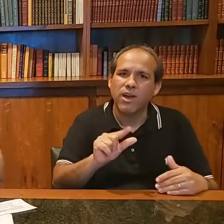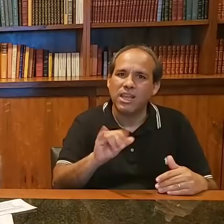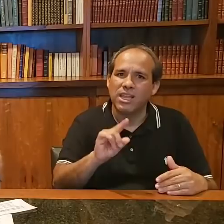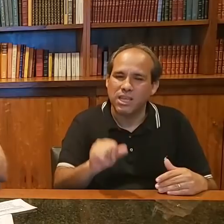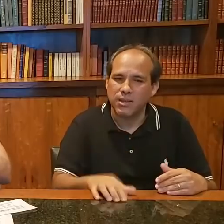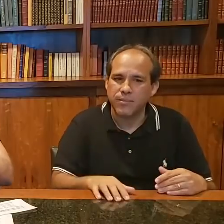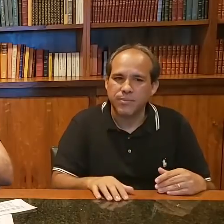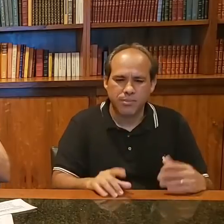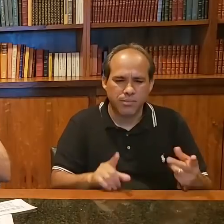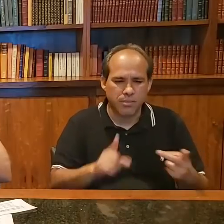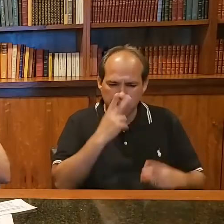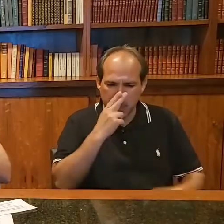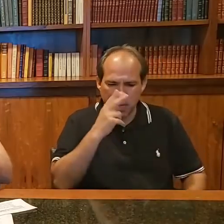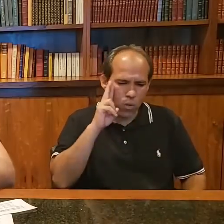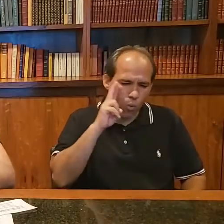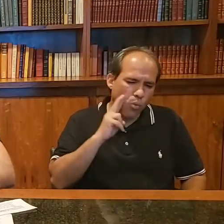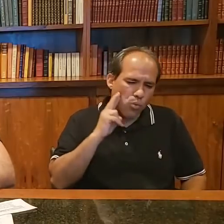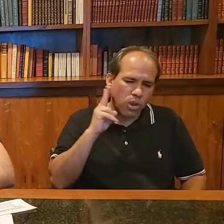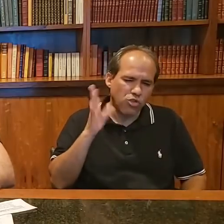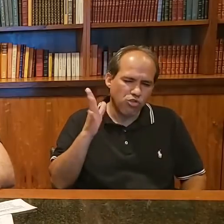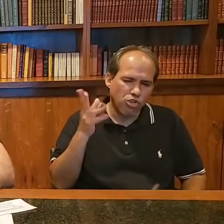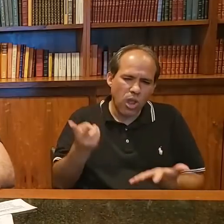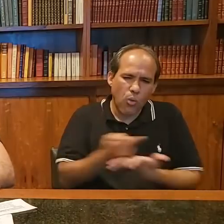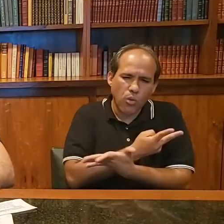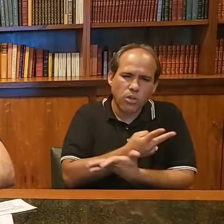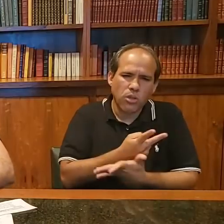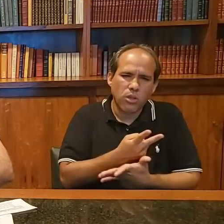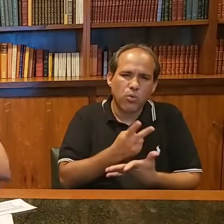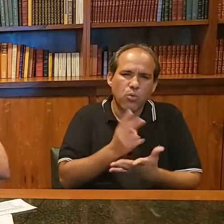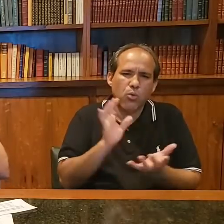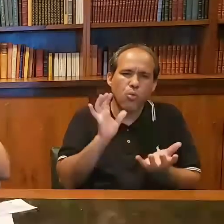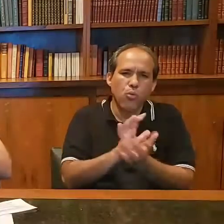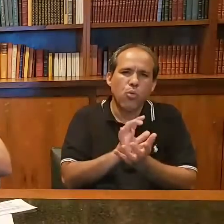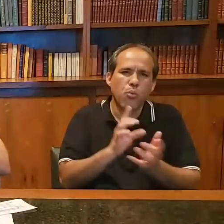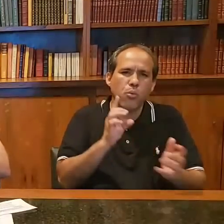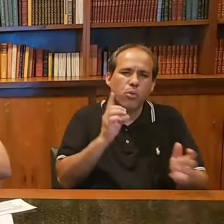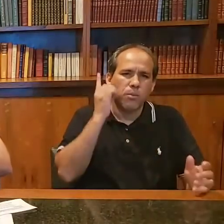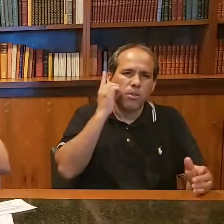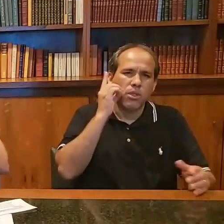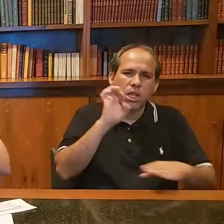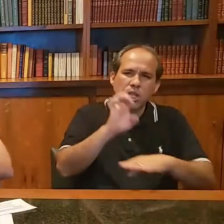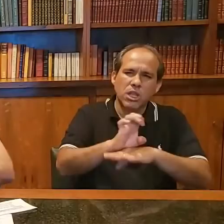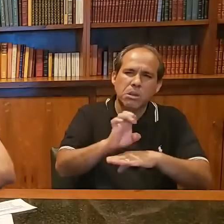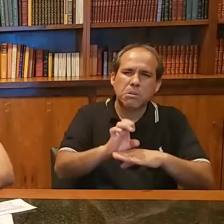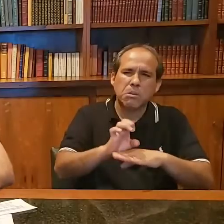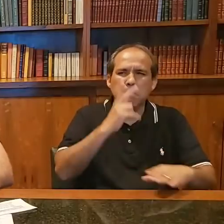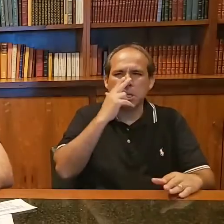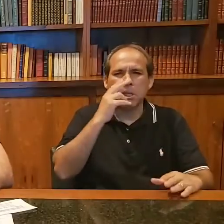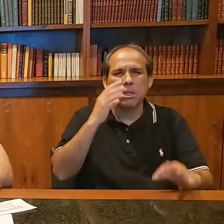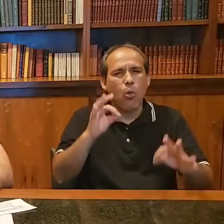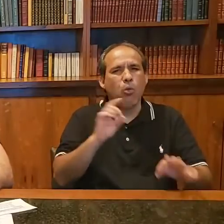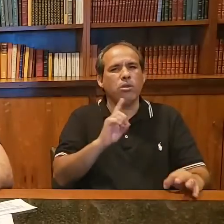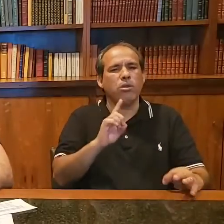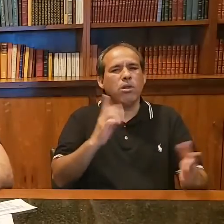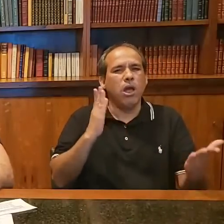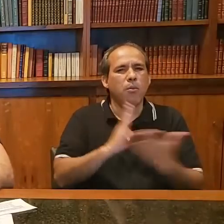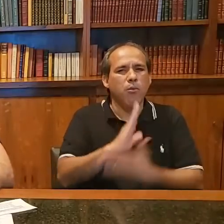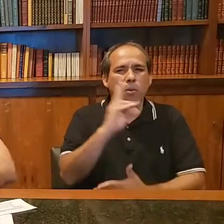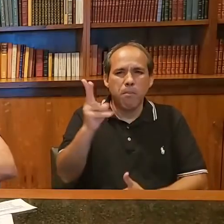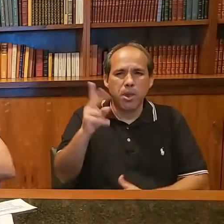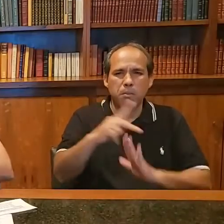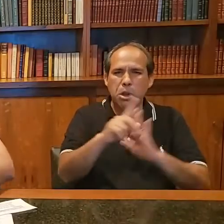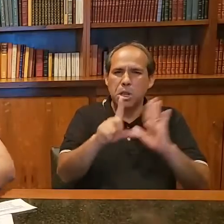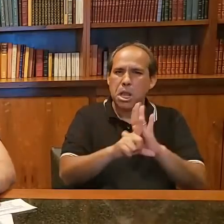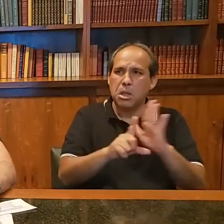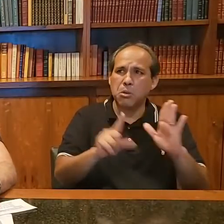Em Rondônia também parece que houve algo parecido, a Assembleia Legislativa teria, não tenho certeza, mas teria aprovado um projeto ali nesse sentido,